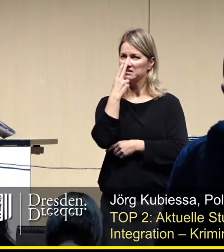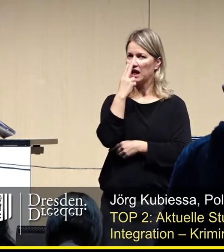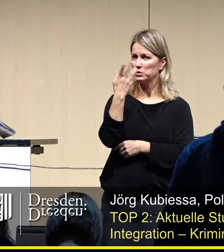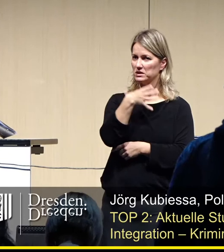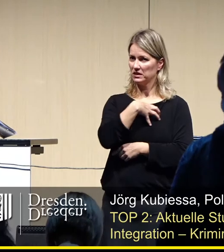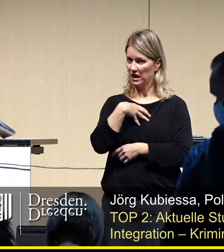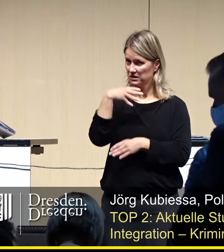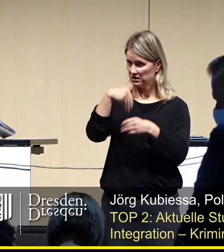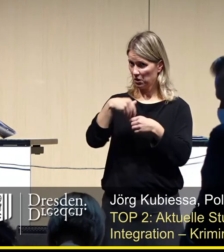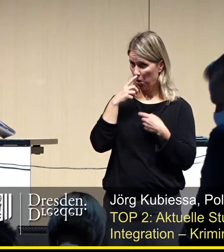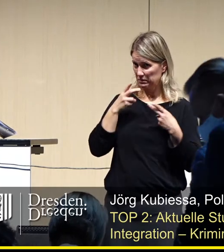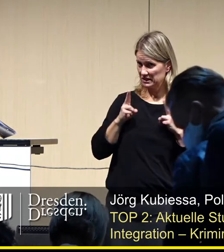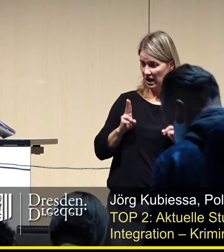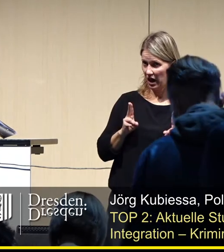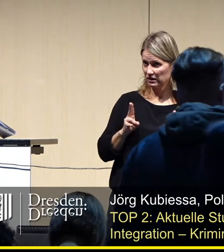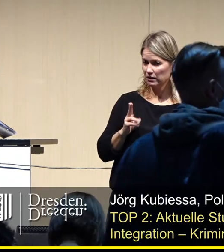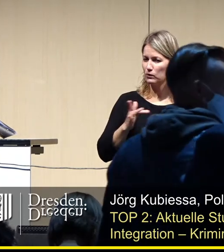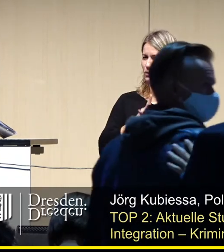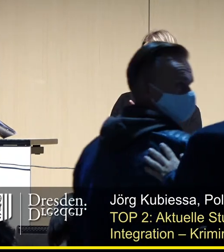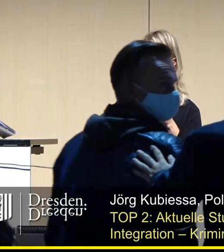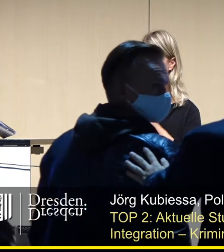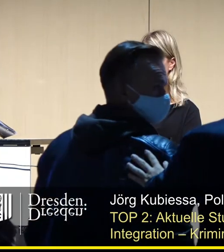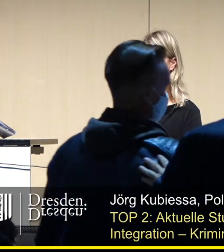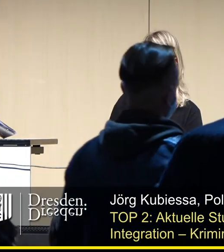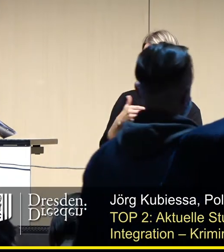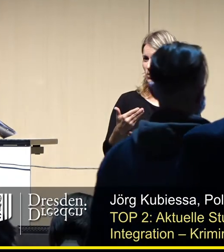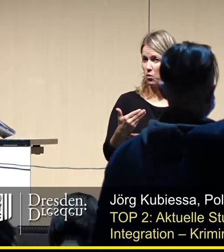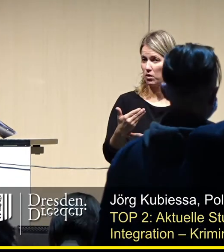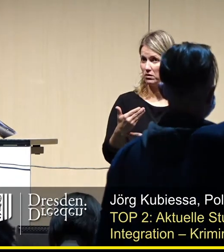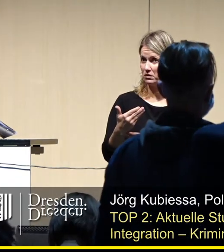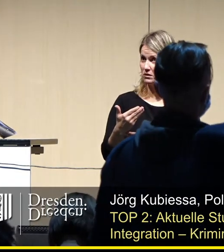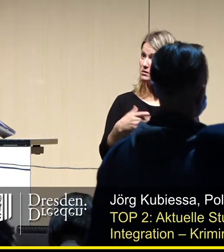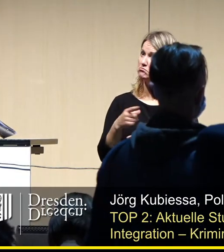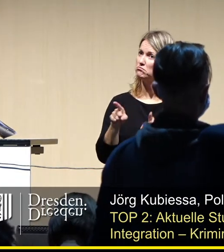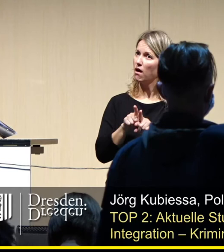Dresden ein? Kann man als Gast hierher kommen?